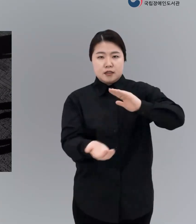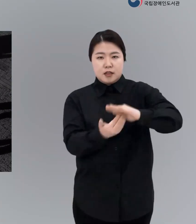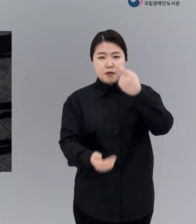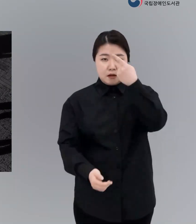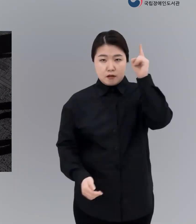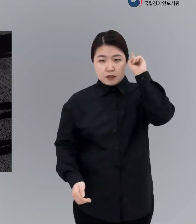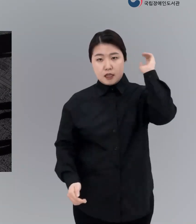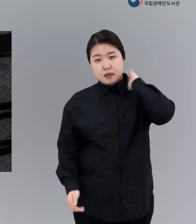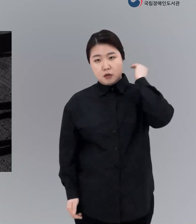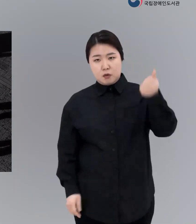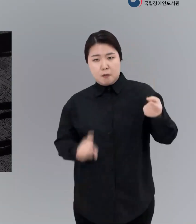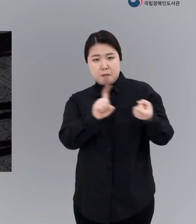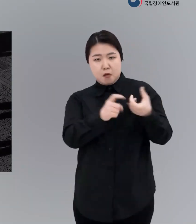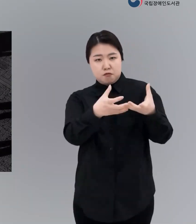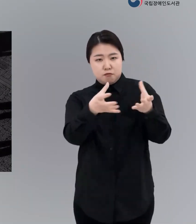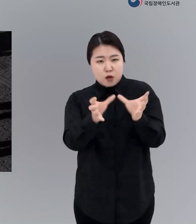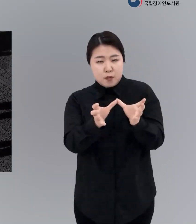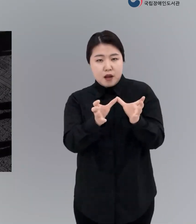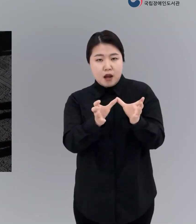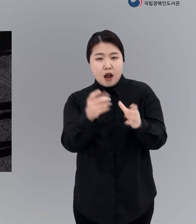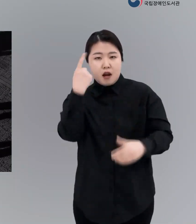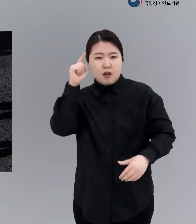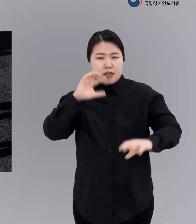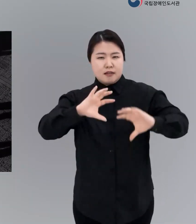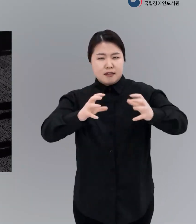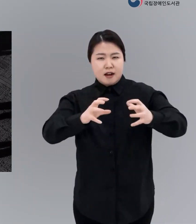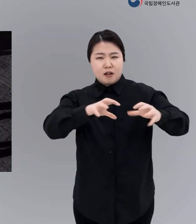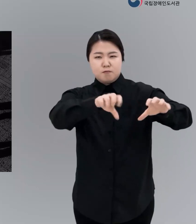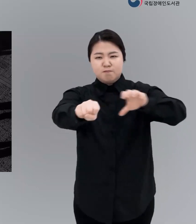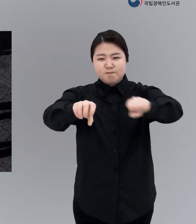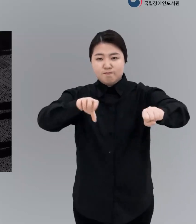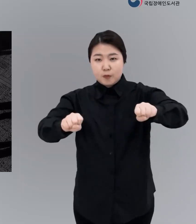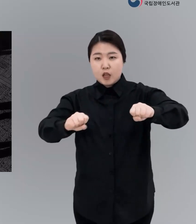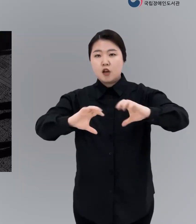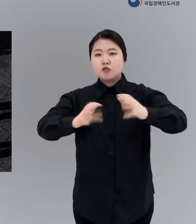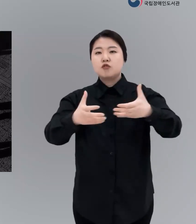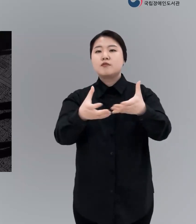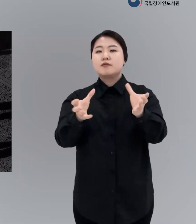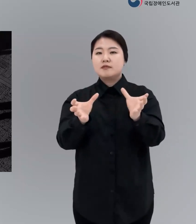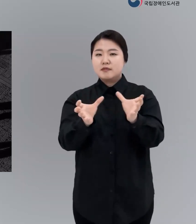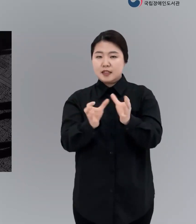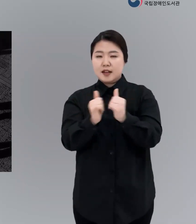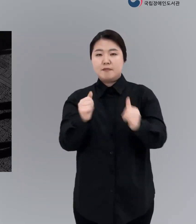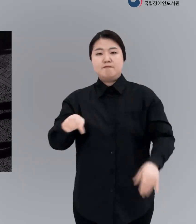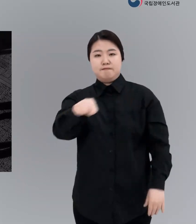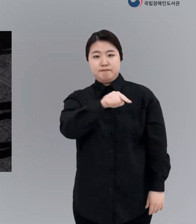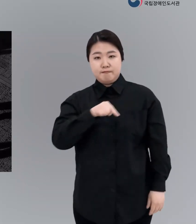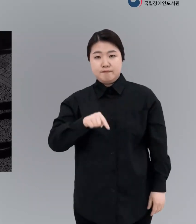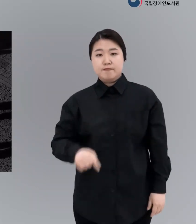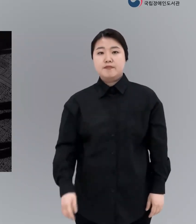절대 권력자 푸틴을 중심으로 러시아 권력의 핵심을 쥐고 흔드는 이너서클.